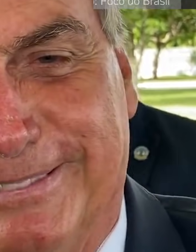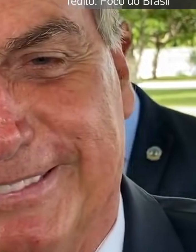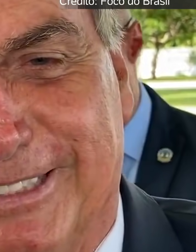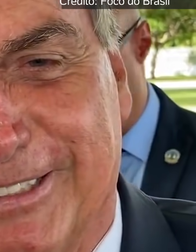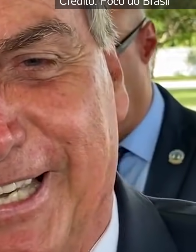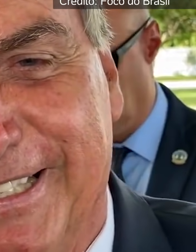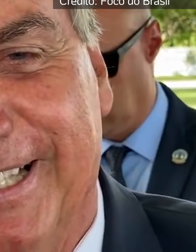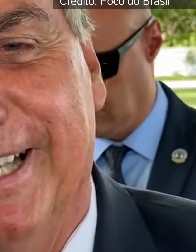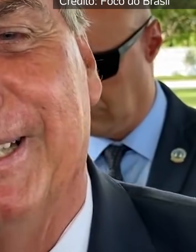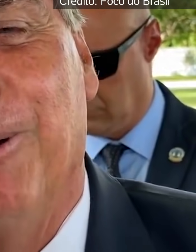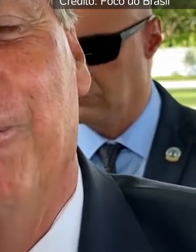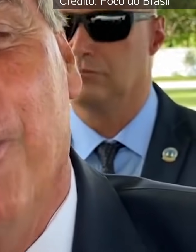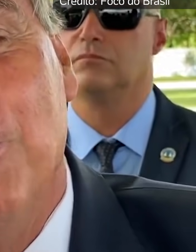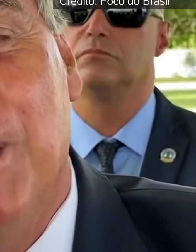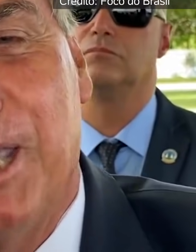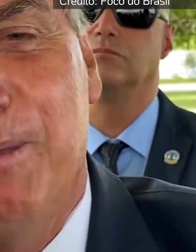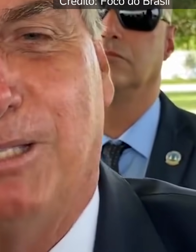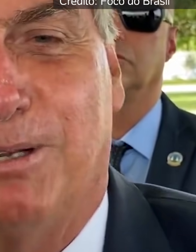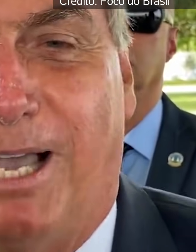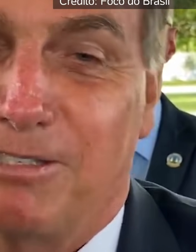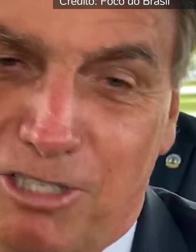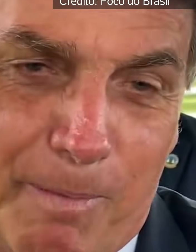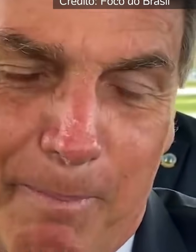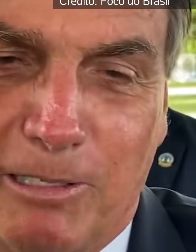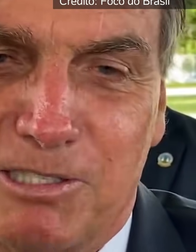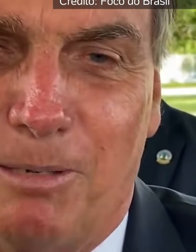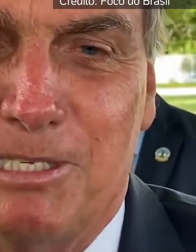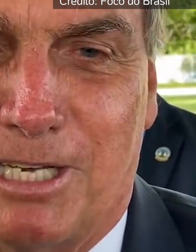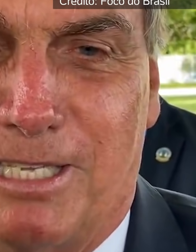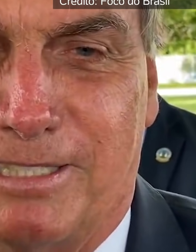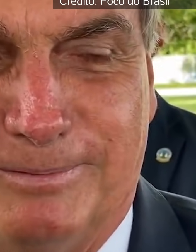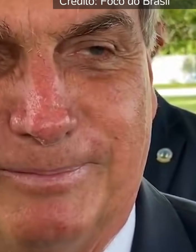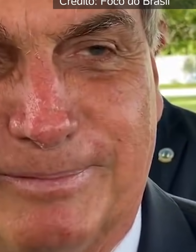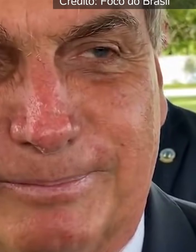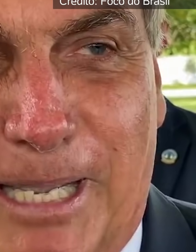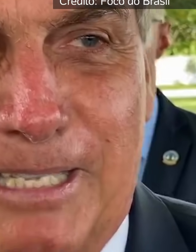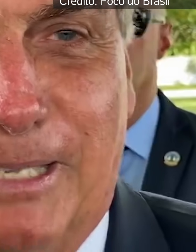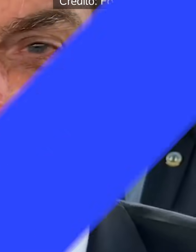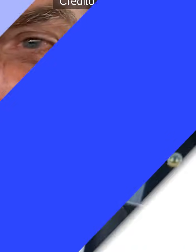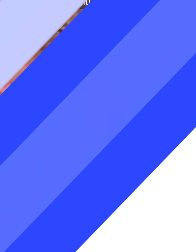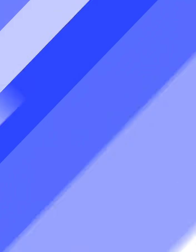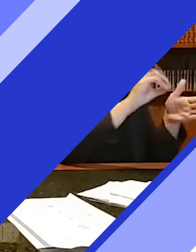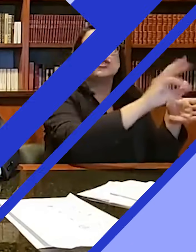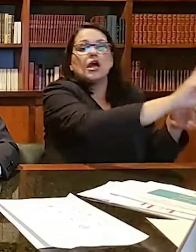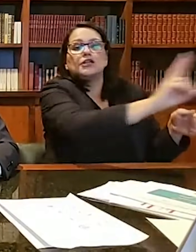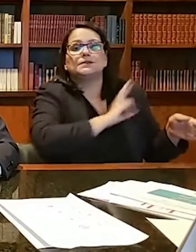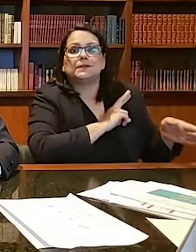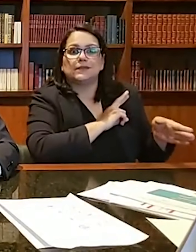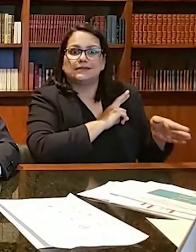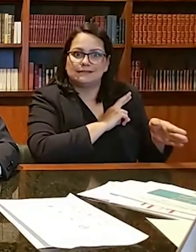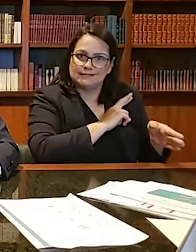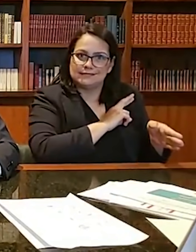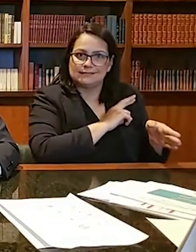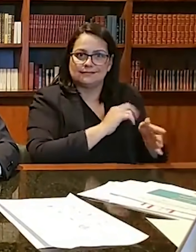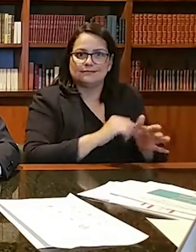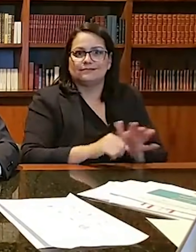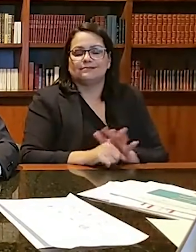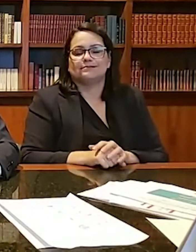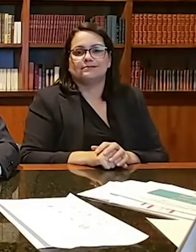imbrochável, tá ok? Então vão ter que me aturar. Só Papai do Céu me tira daqui. Mais ninguém.